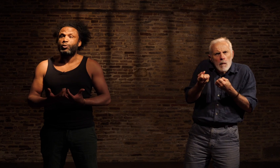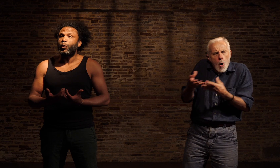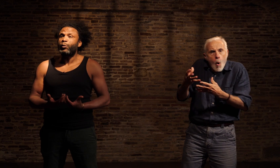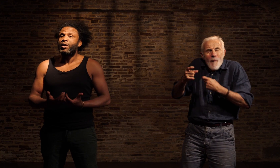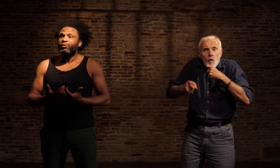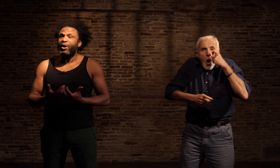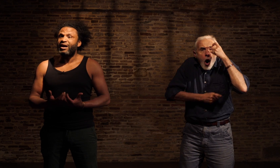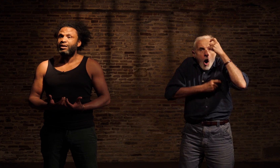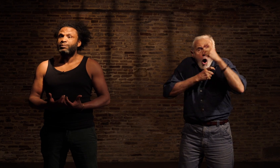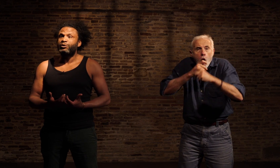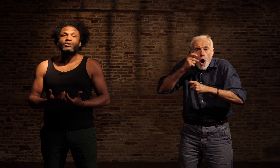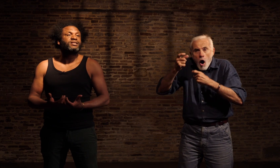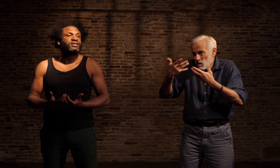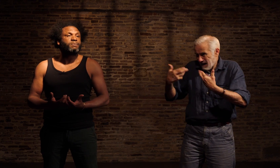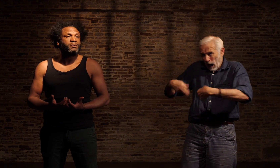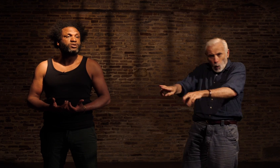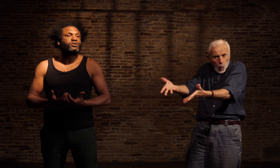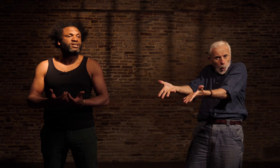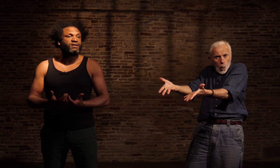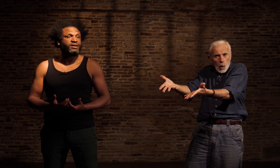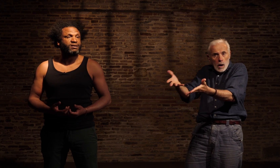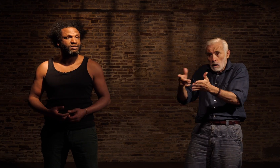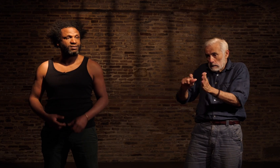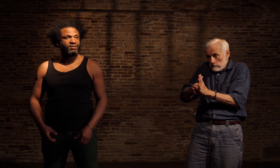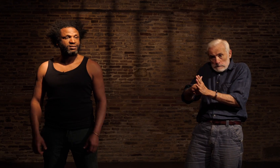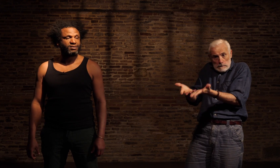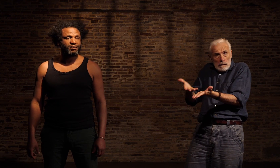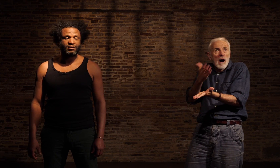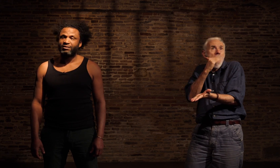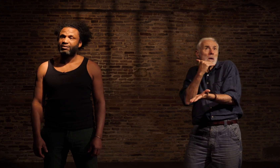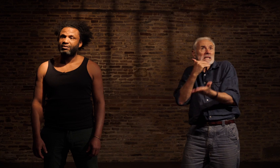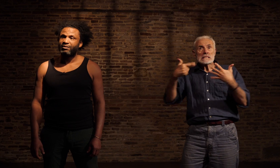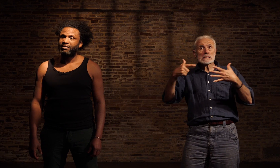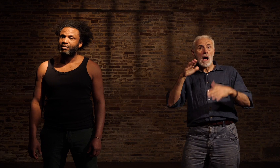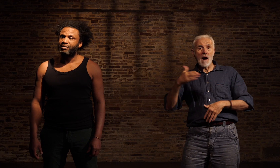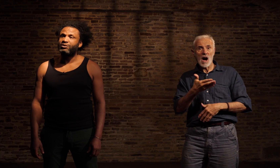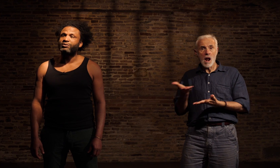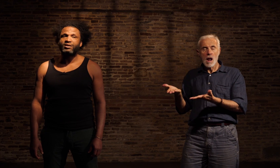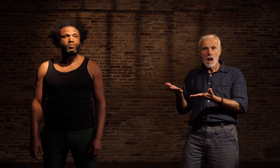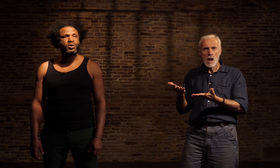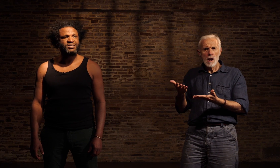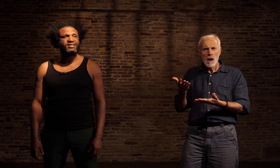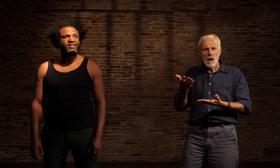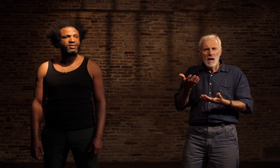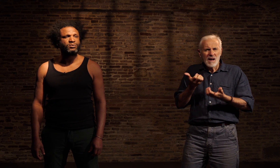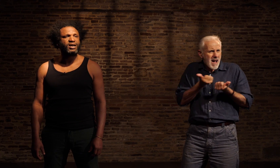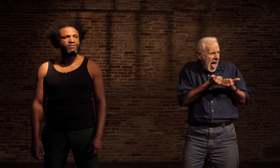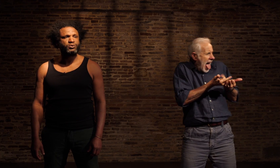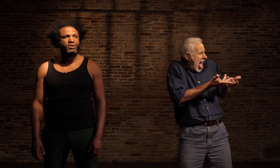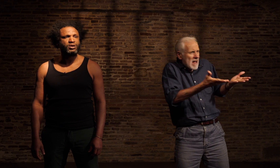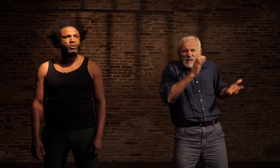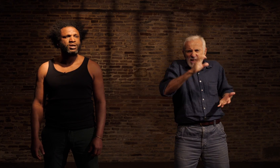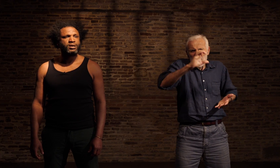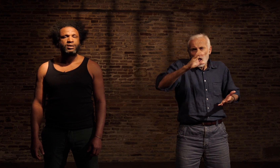abattue sur les rues de harlem cet après midi du 17 avril des centaines de policiers sadique sont